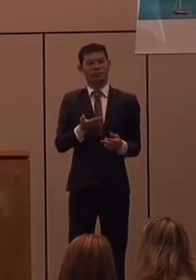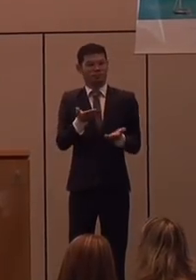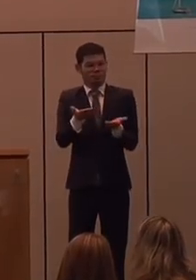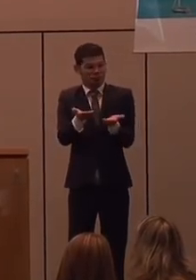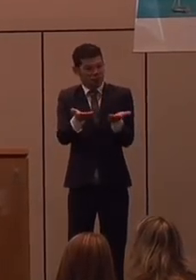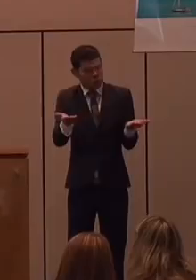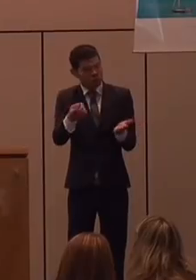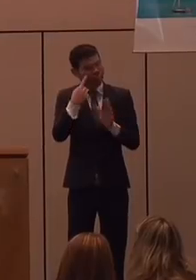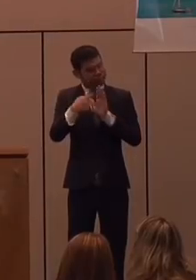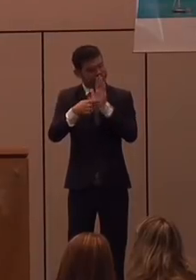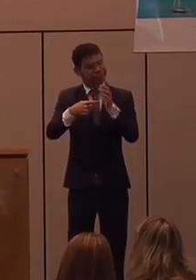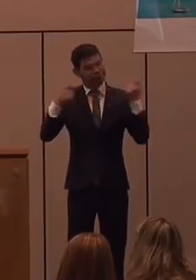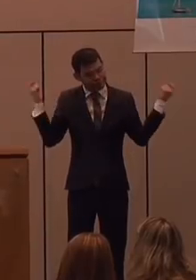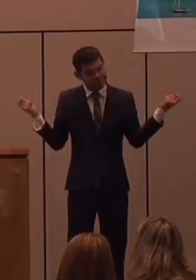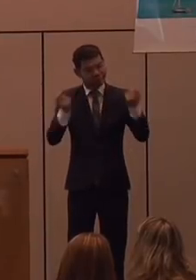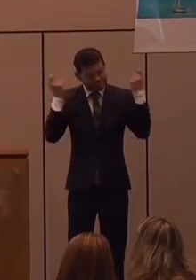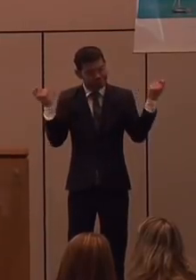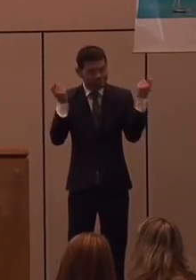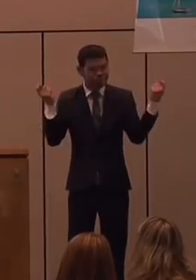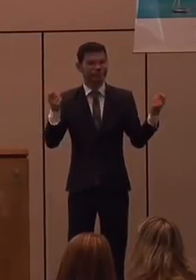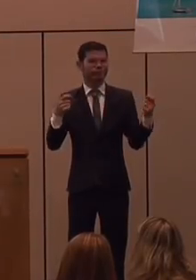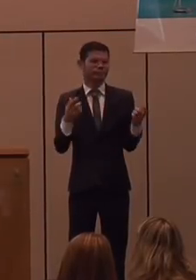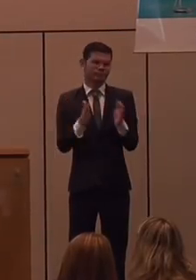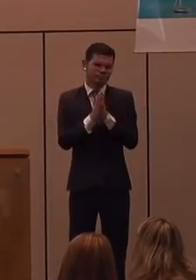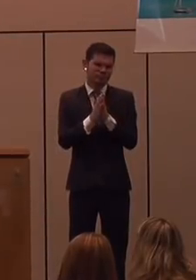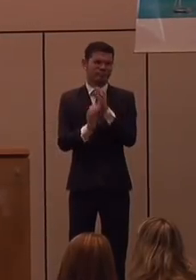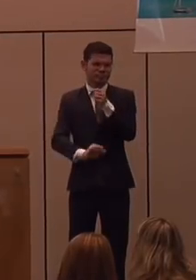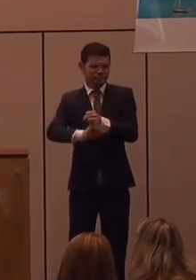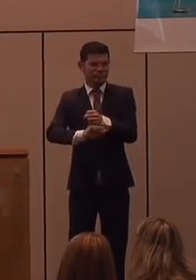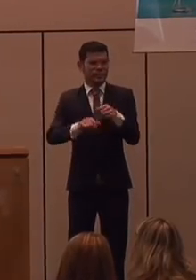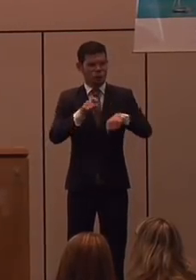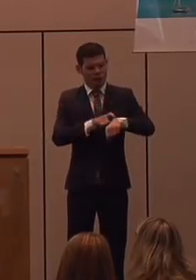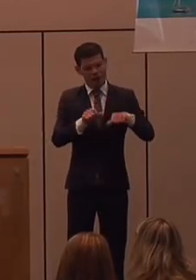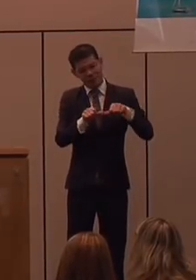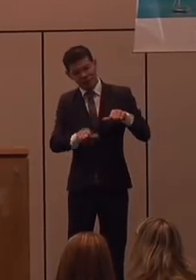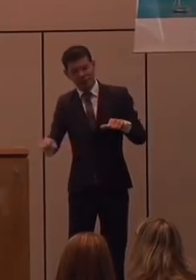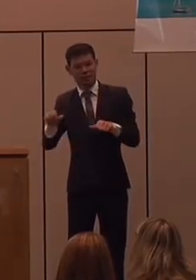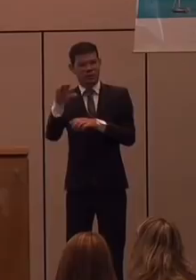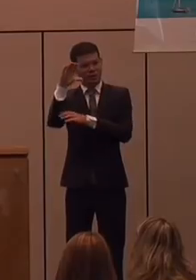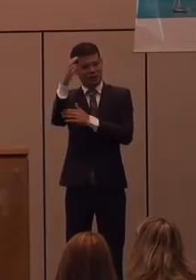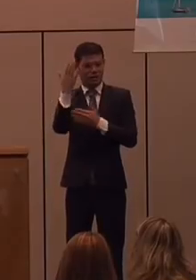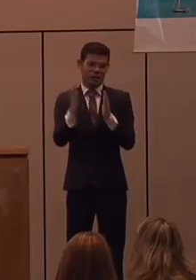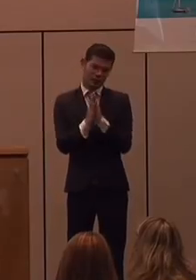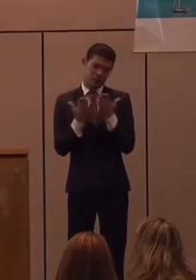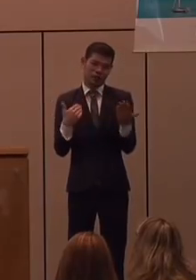sean las que promocione no esta campaña aquí en este momento de es el momento de colombia seguro te va encantar quiero que